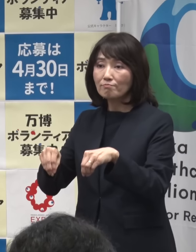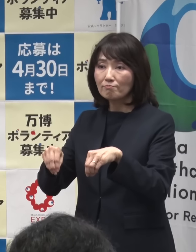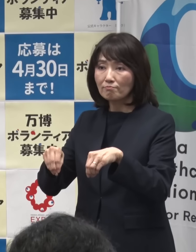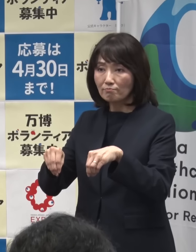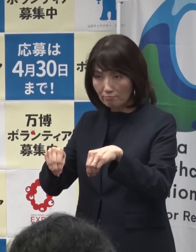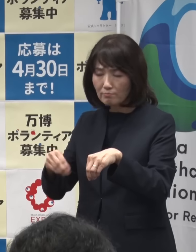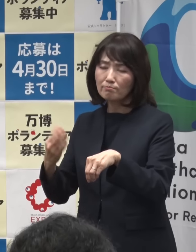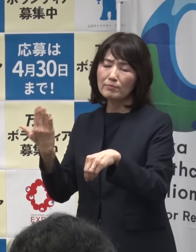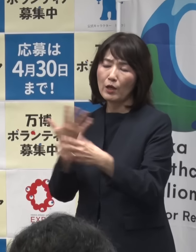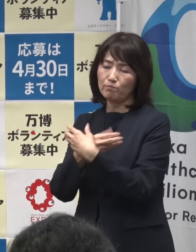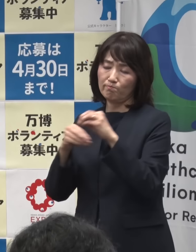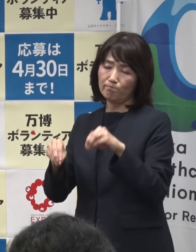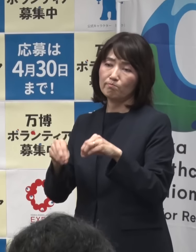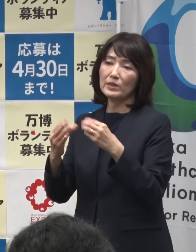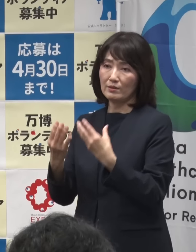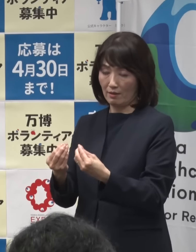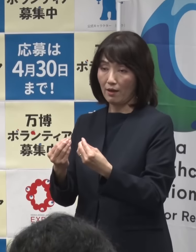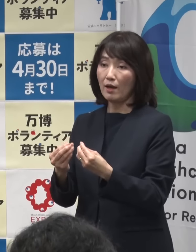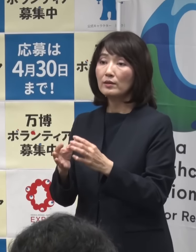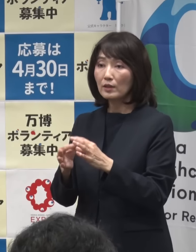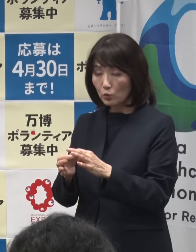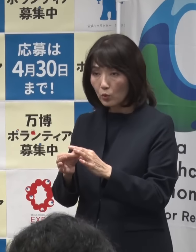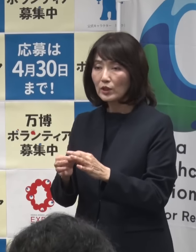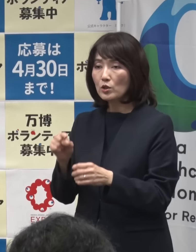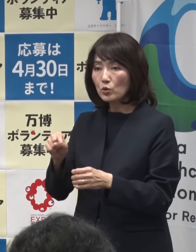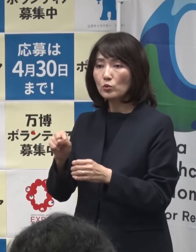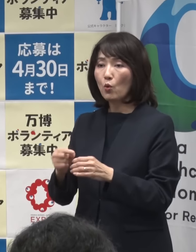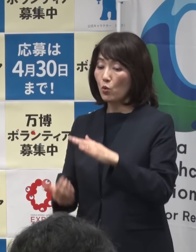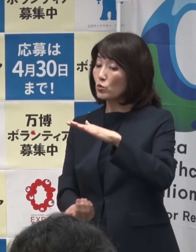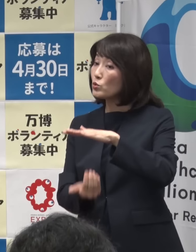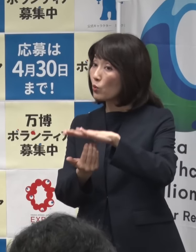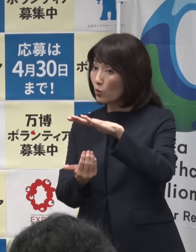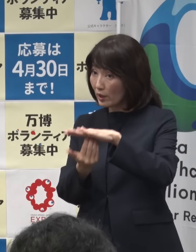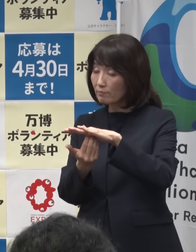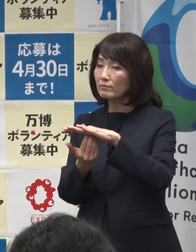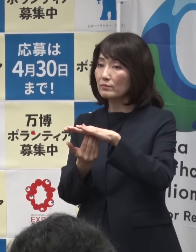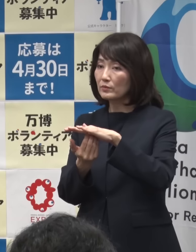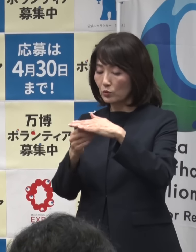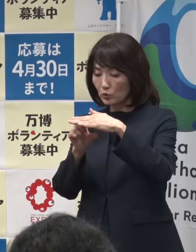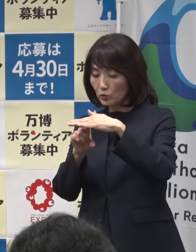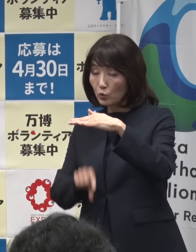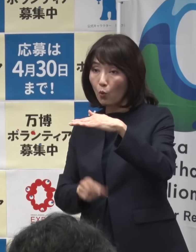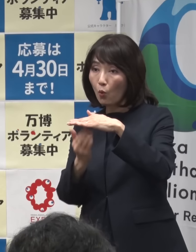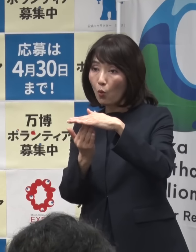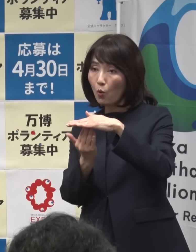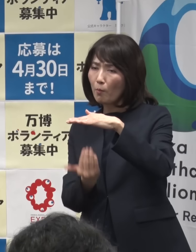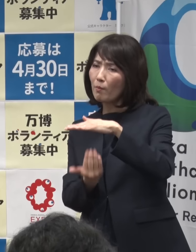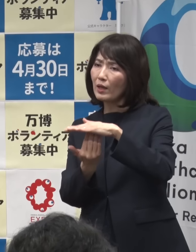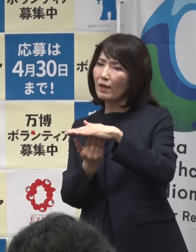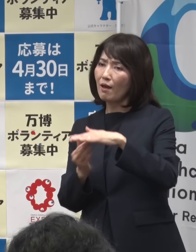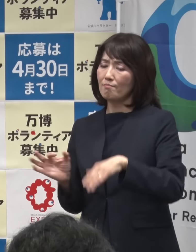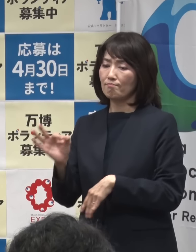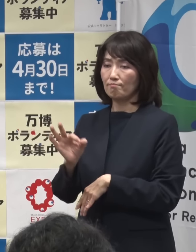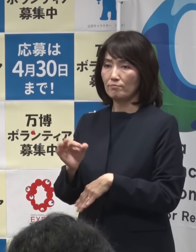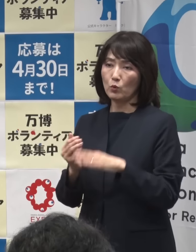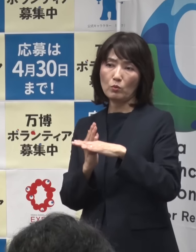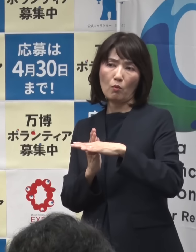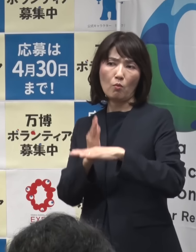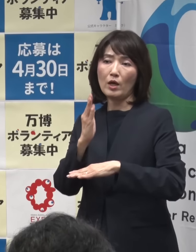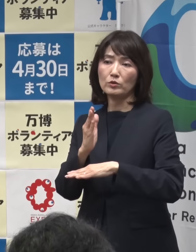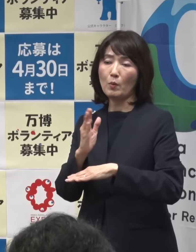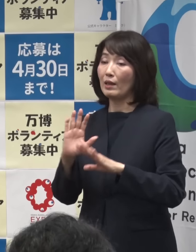結、過去も締結しています。ですので、その協定の上限の中で、範囲内ということですか、その上限を超えること